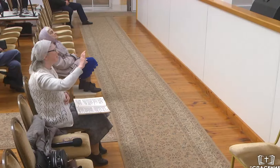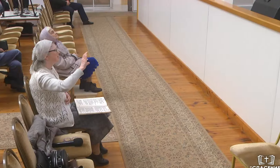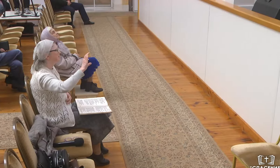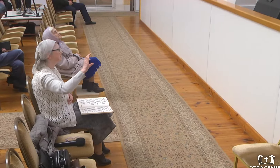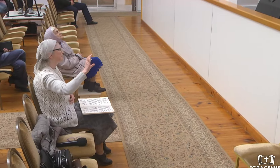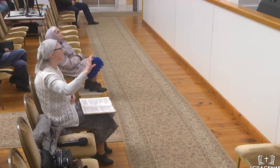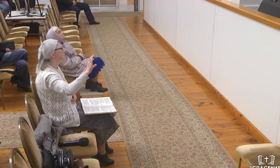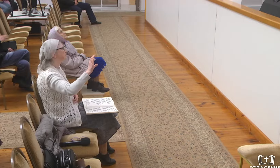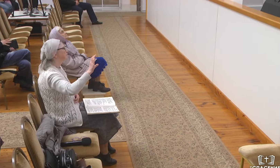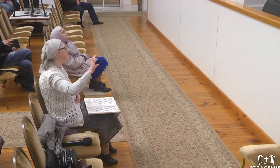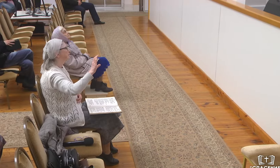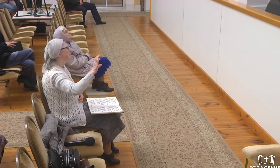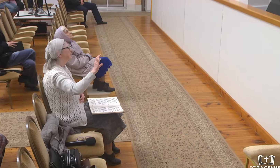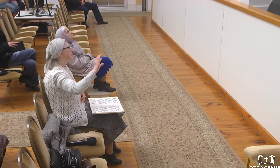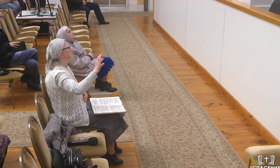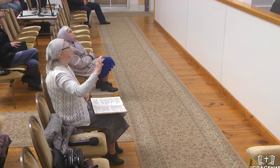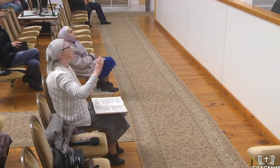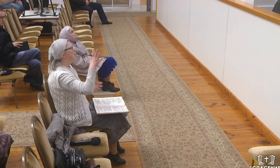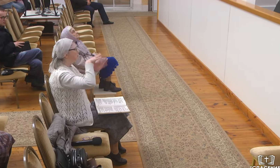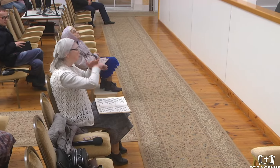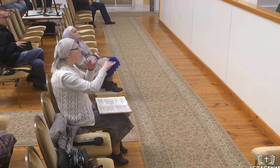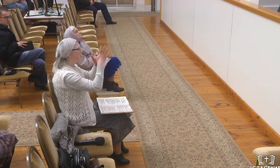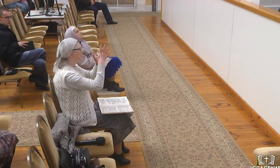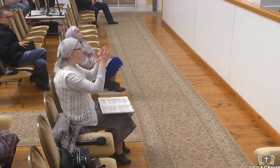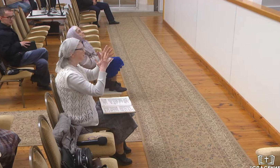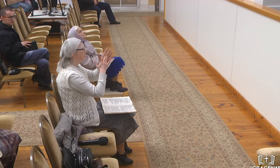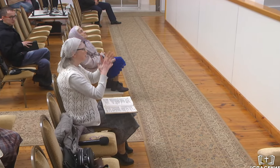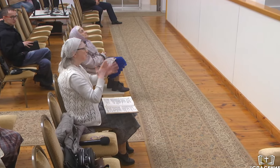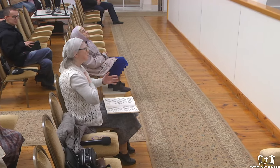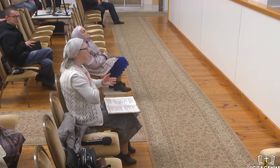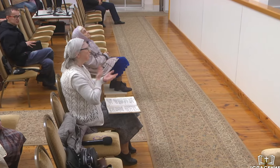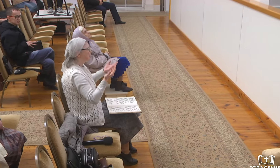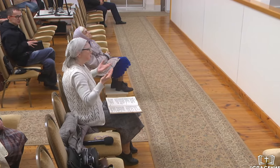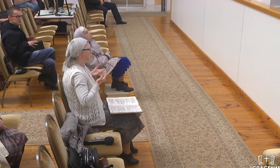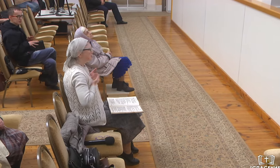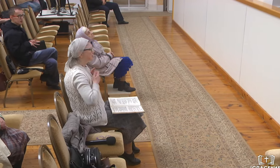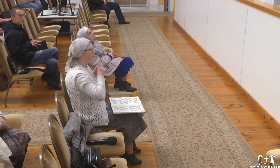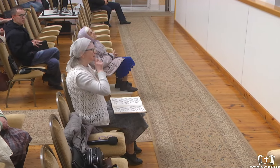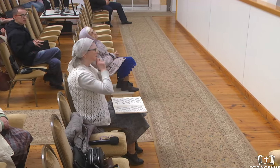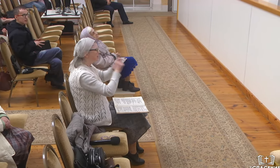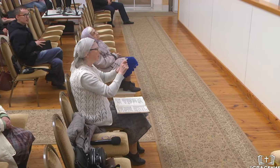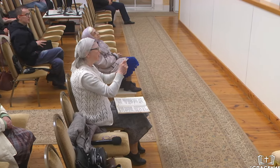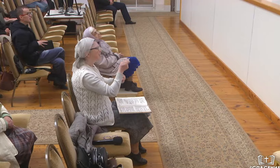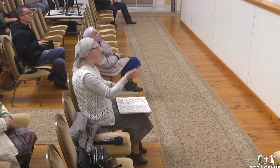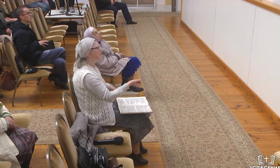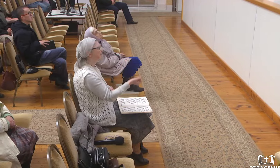крест. Во Христе мне жизни дар яви,